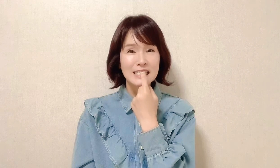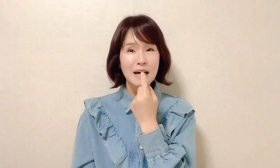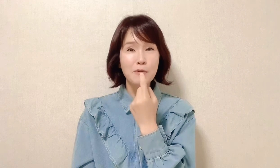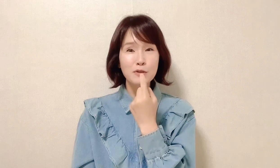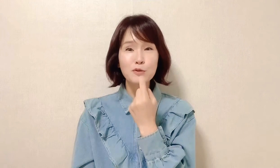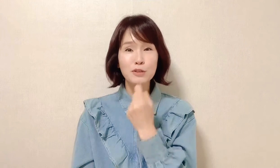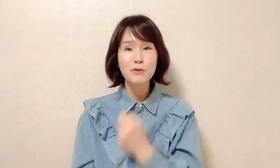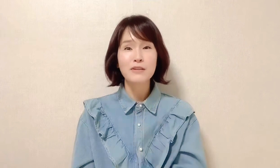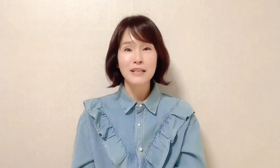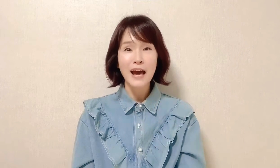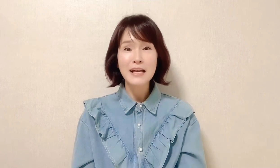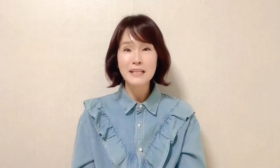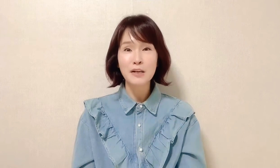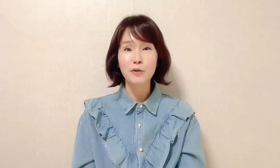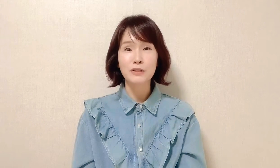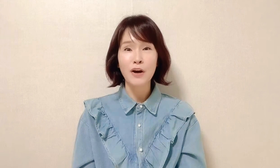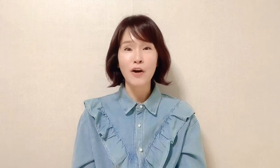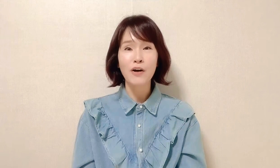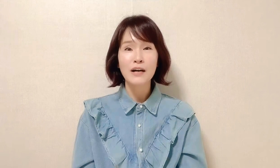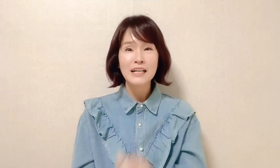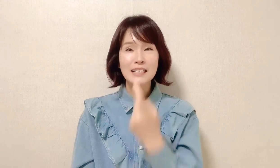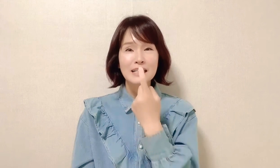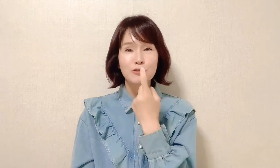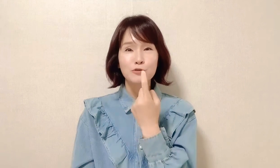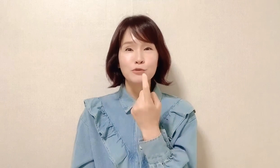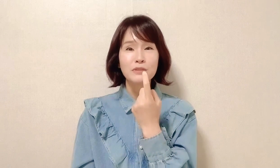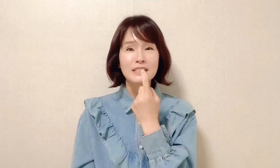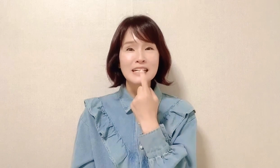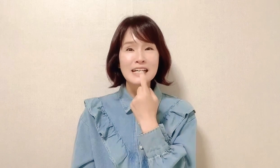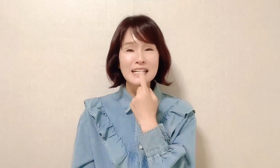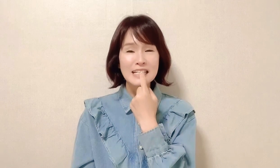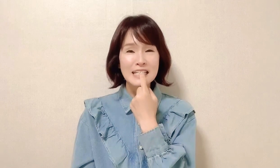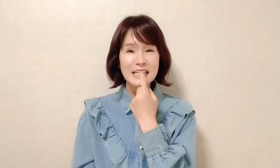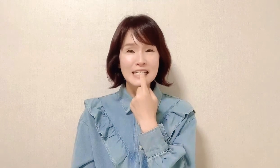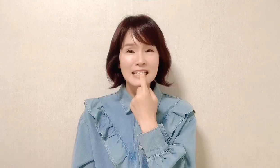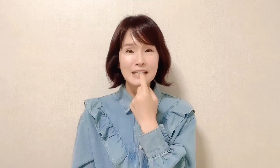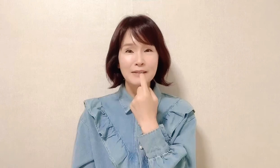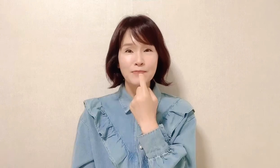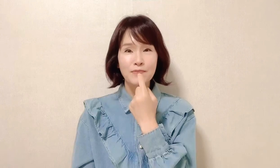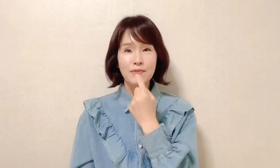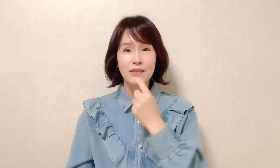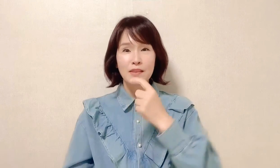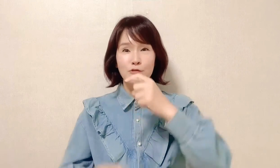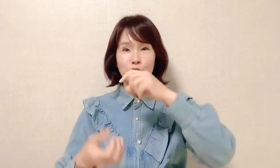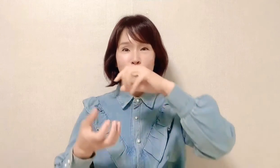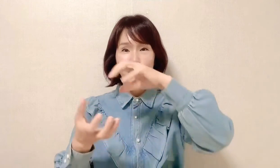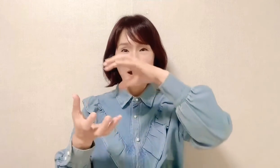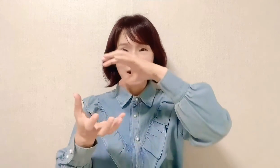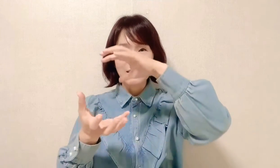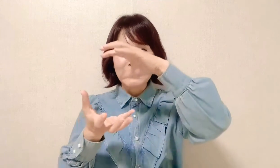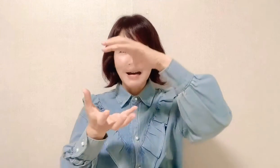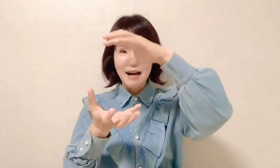한번 쳐주시면 이게 하얀색이거든요. 구름은 하얀색 구름의 모양. 자,